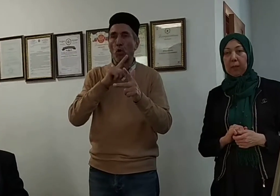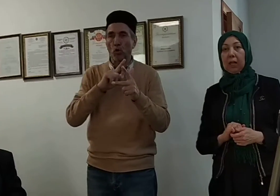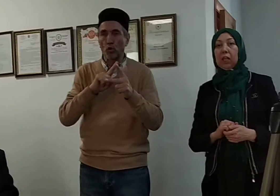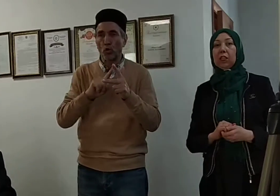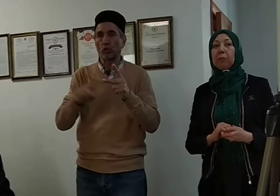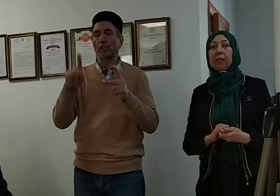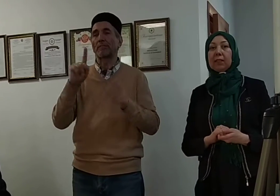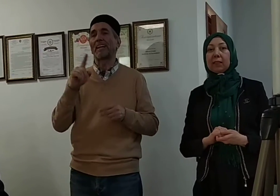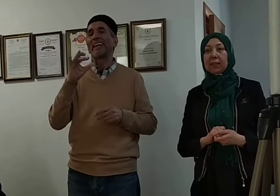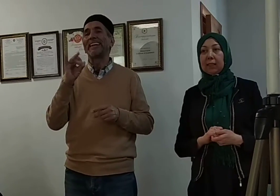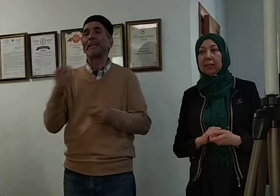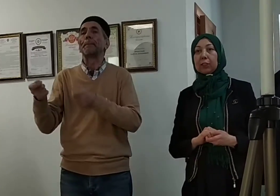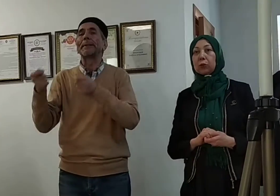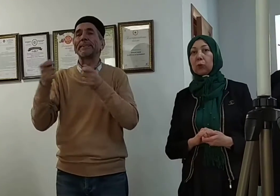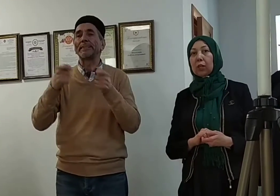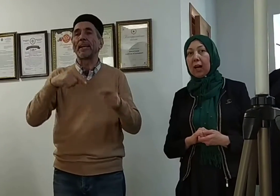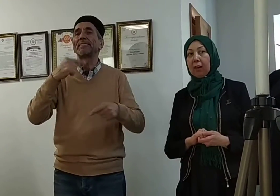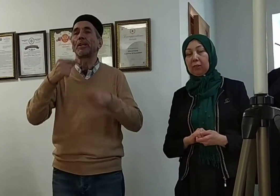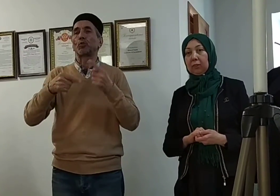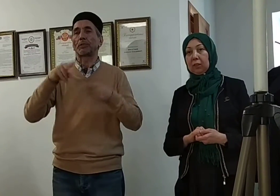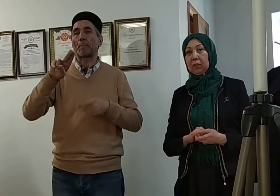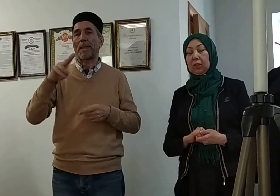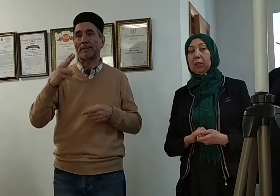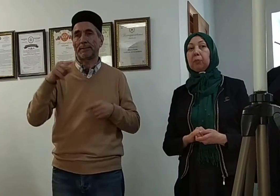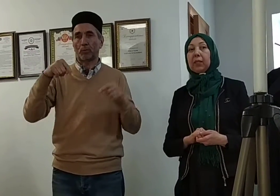отчество и принесите сюда.